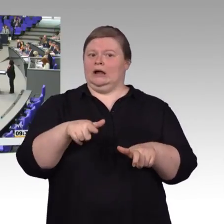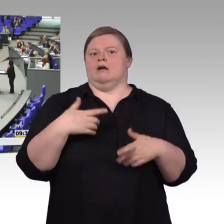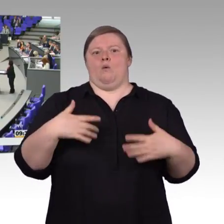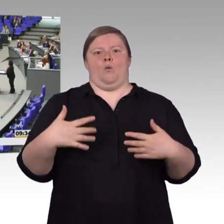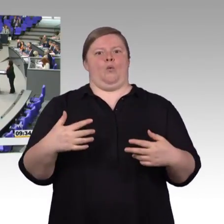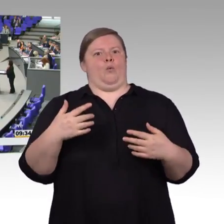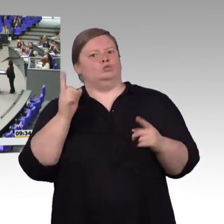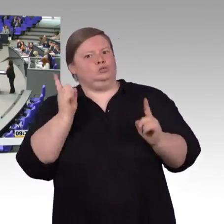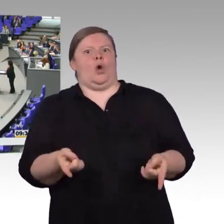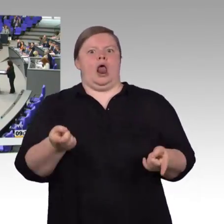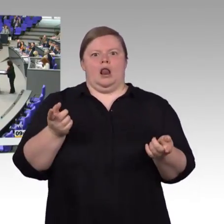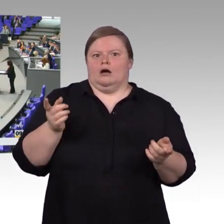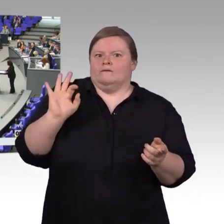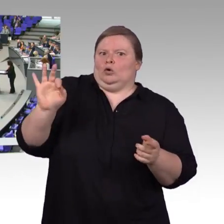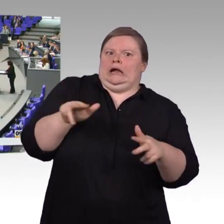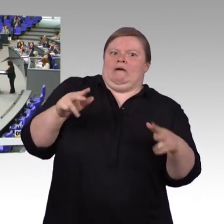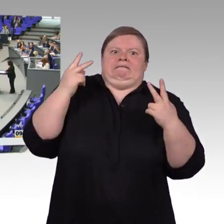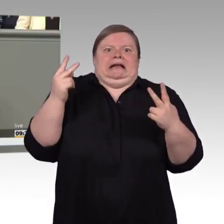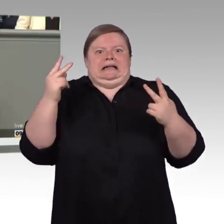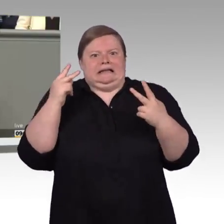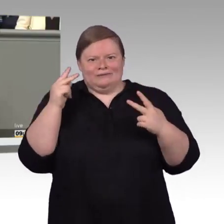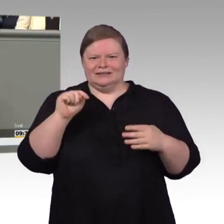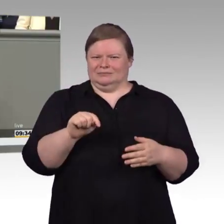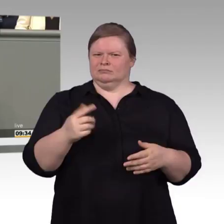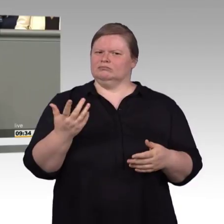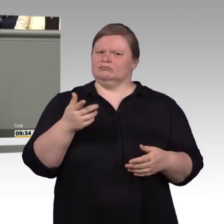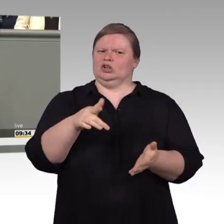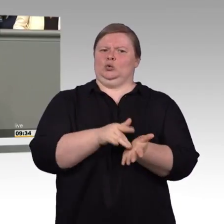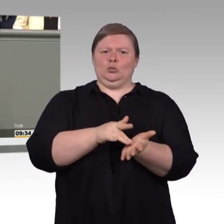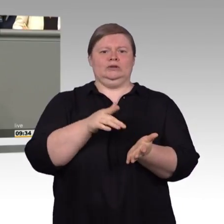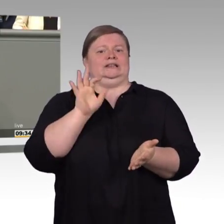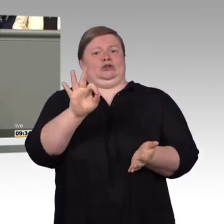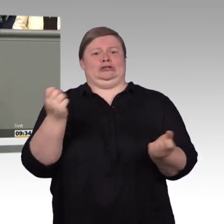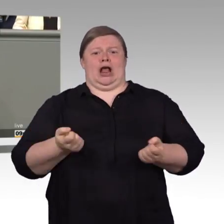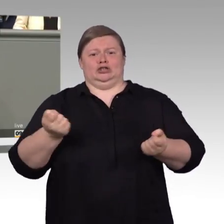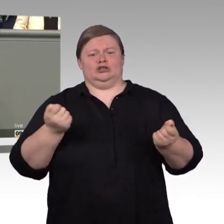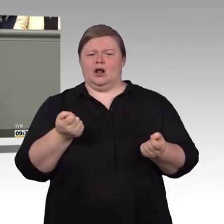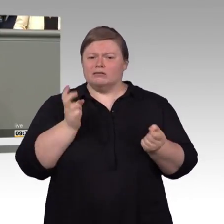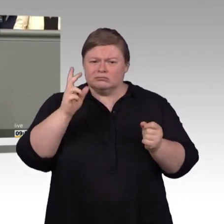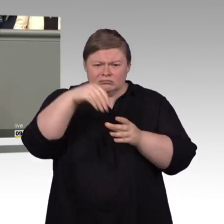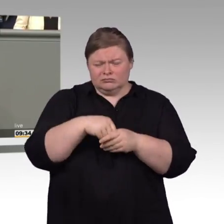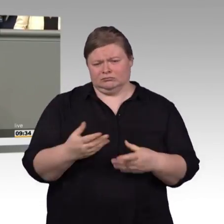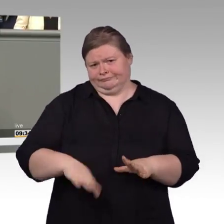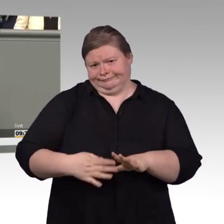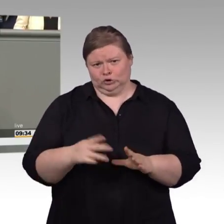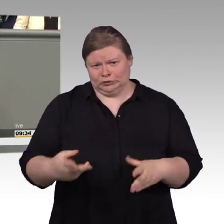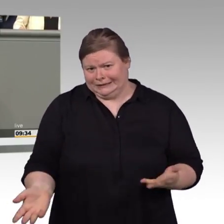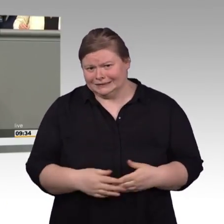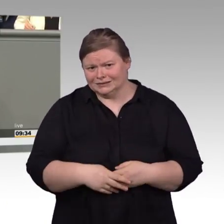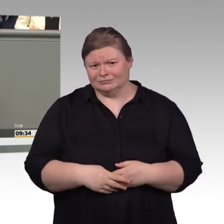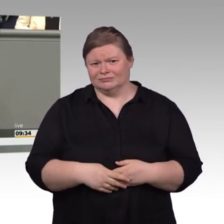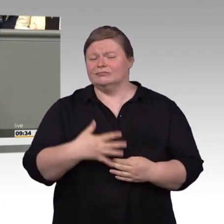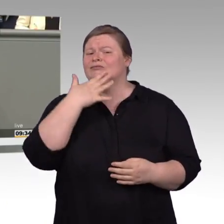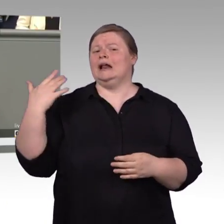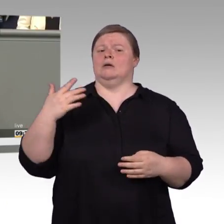Und mehrere Sachverständige, die haben auch darauf hingewiesen, dass es wesentlich besser wäre, die Leistungskomponente in das Verfahren aufzunehmen und